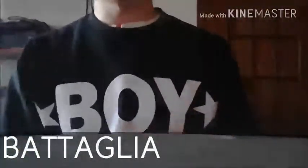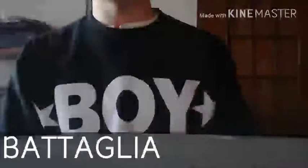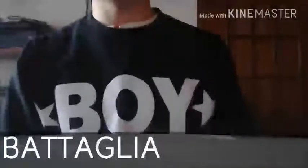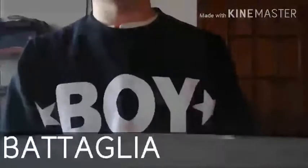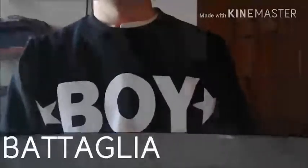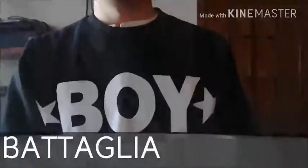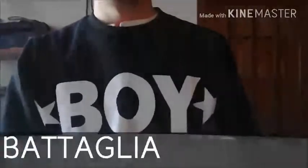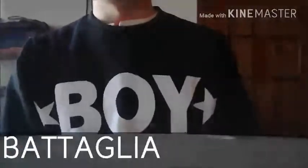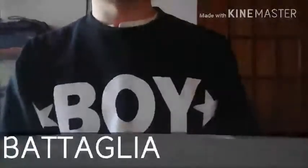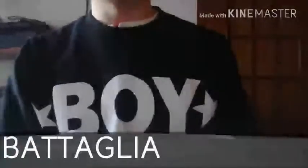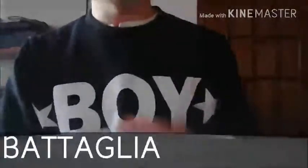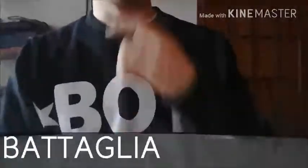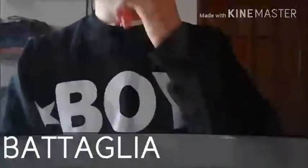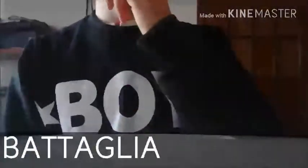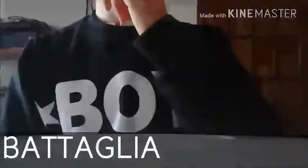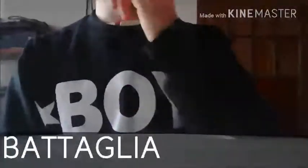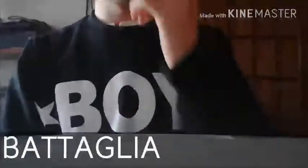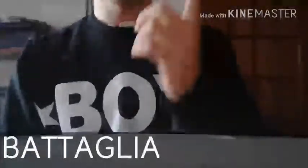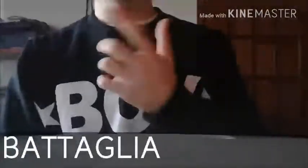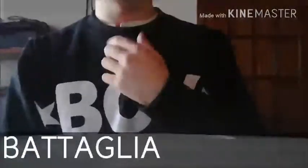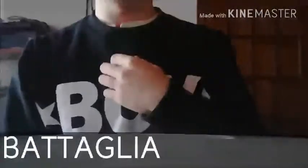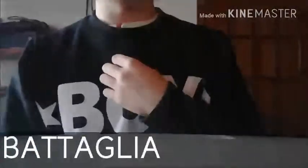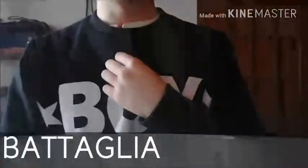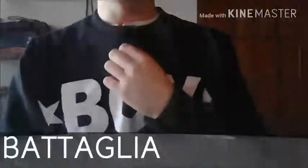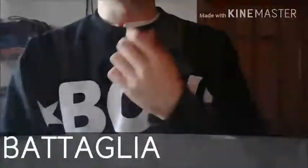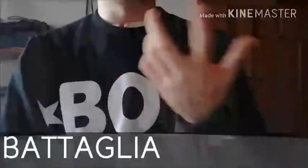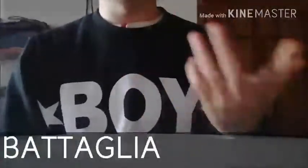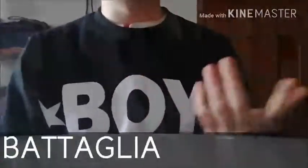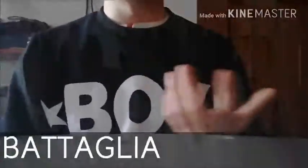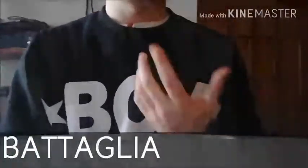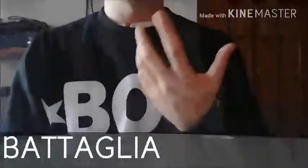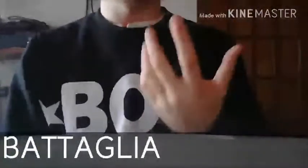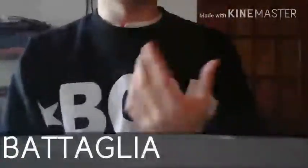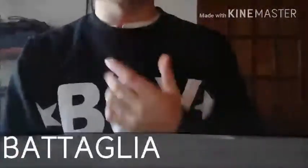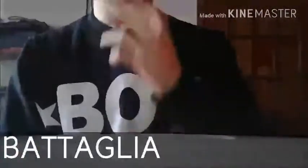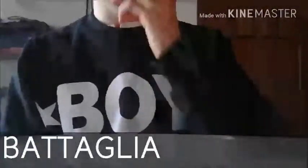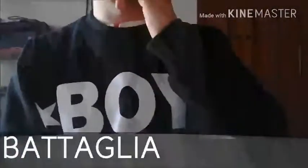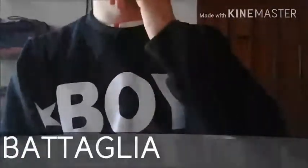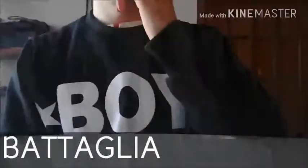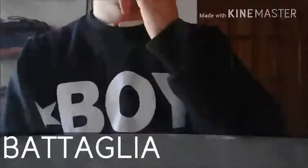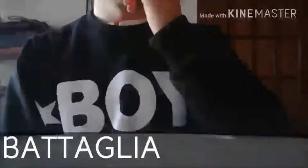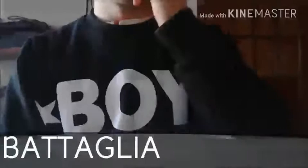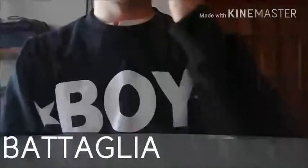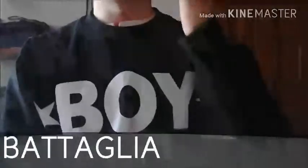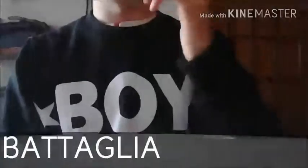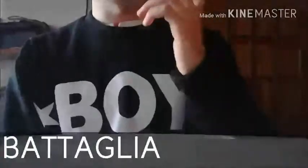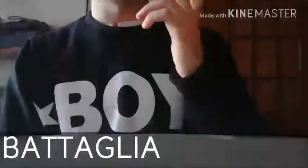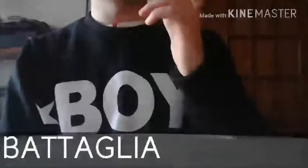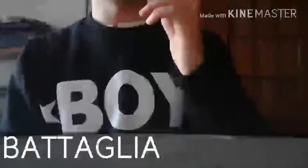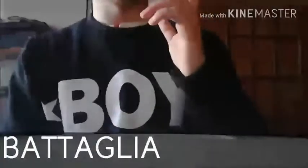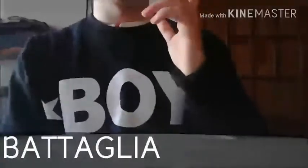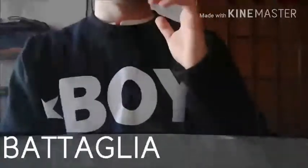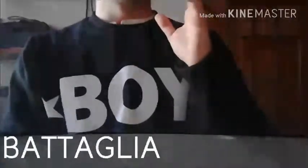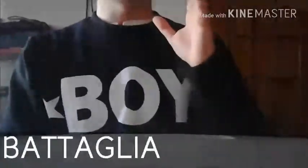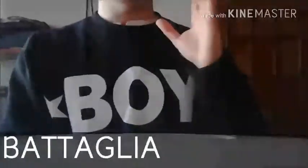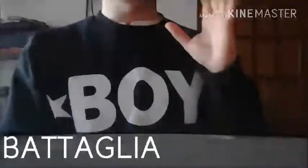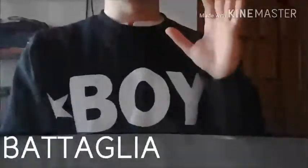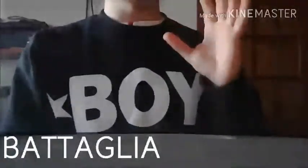che però la tribù ray più conflitto perché giaveno spiegato perchè alla fine non è che ci ha un